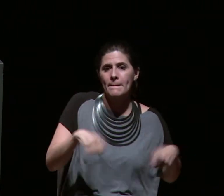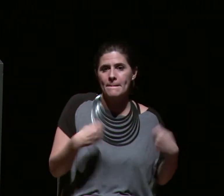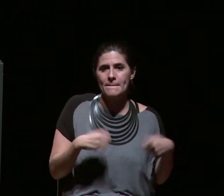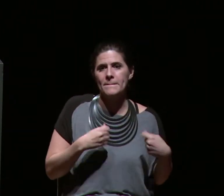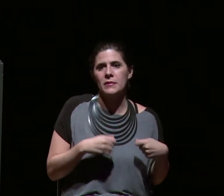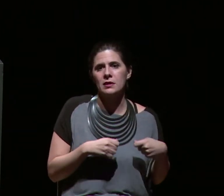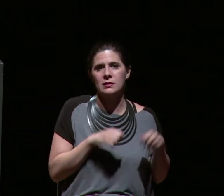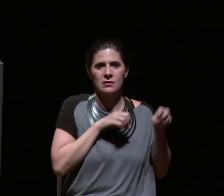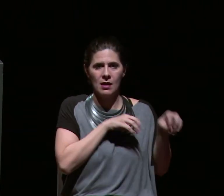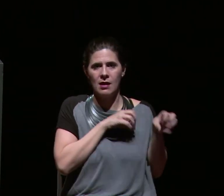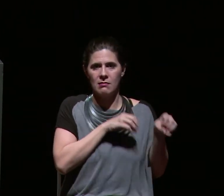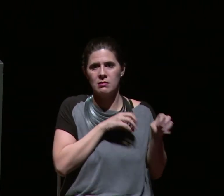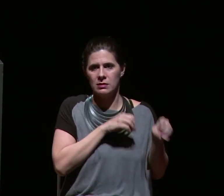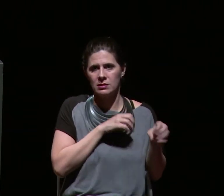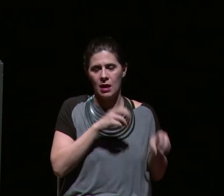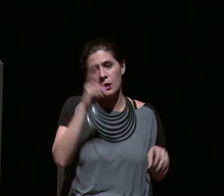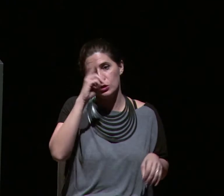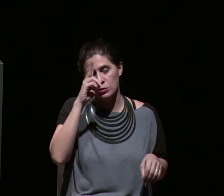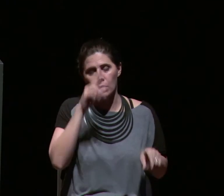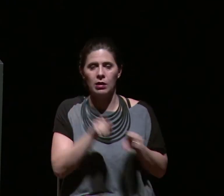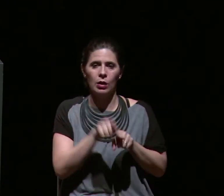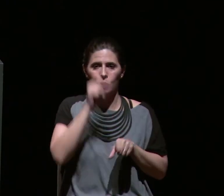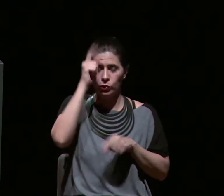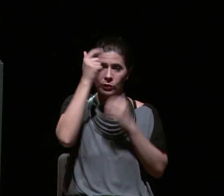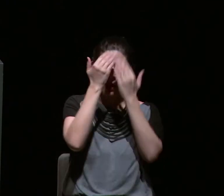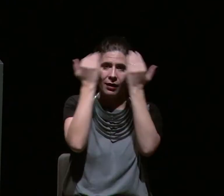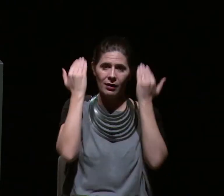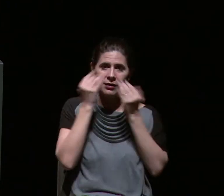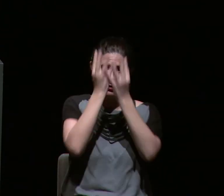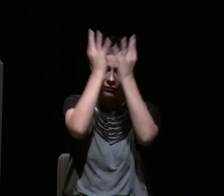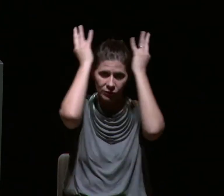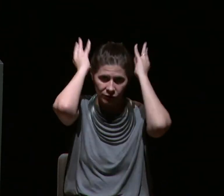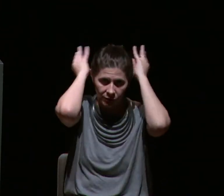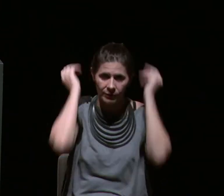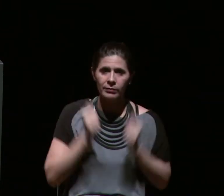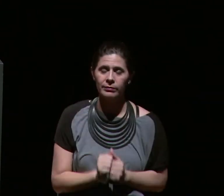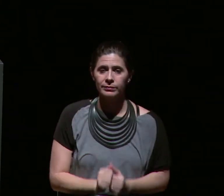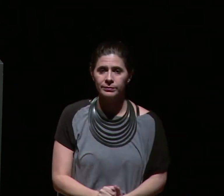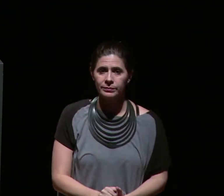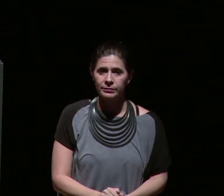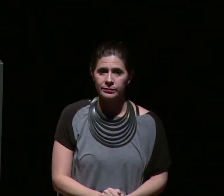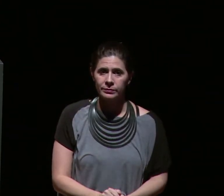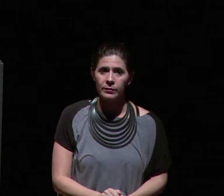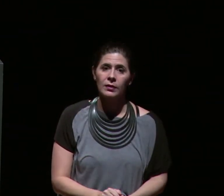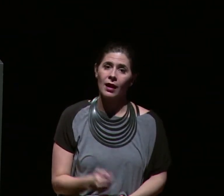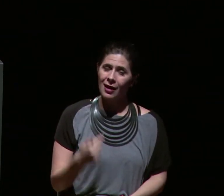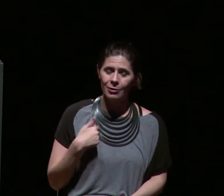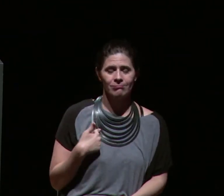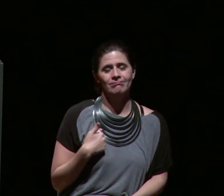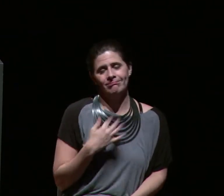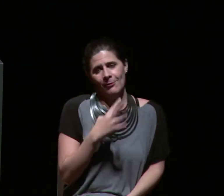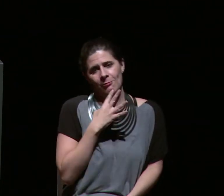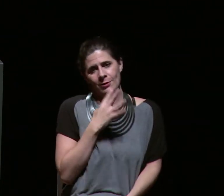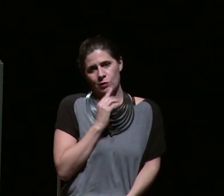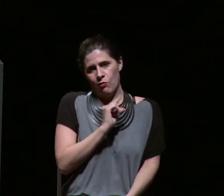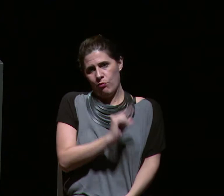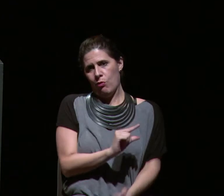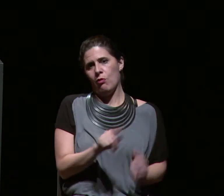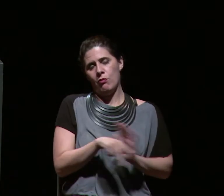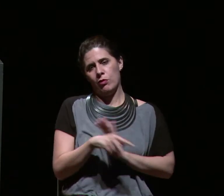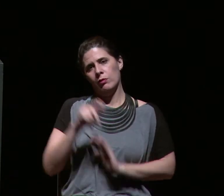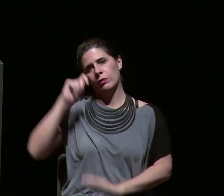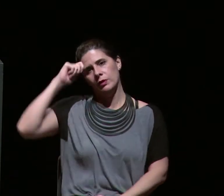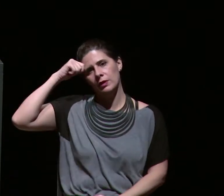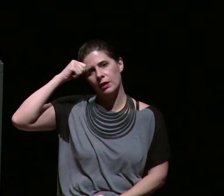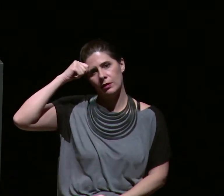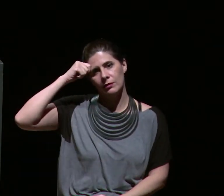pequenez diante dos temas que cercam as contribuições dos também chamados negros da terra, entre aspas. Grande parte da sobrevivência das